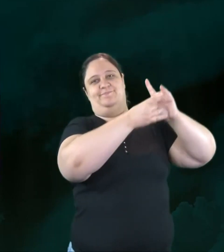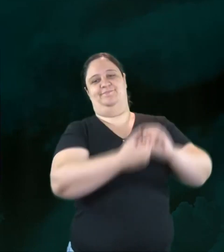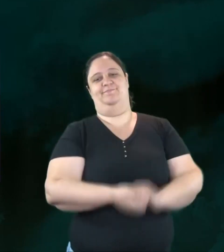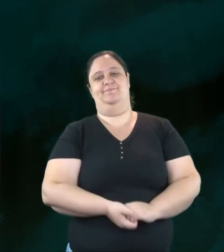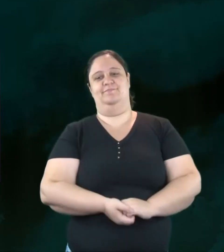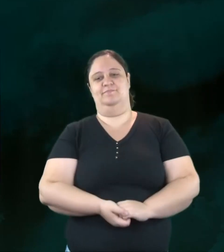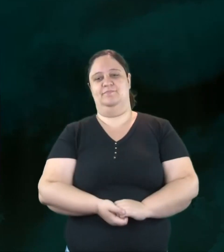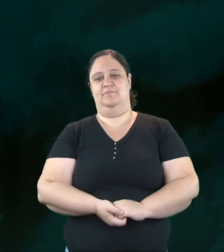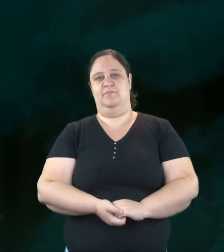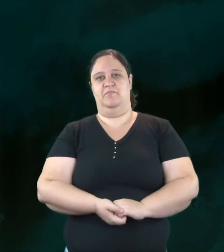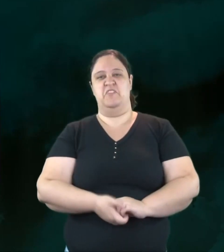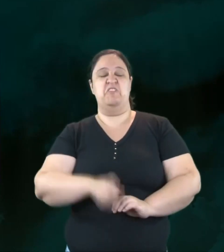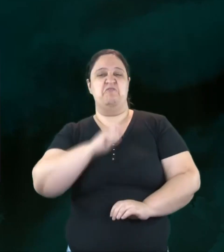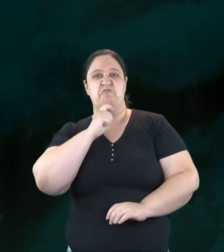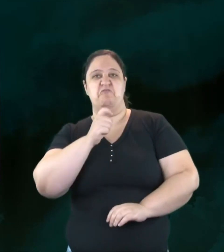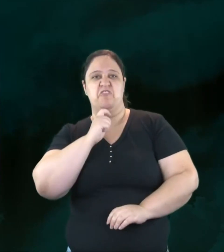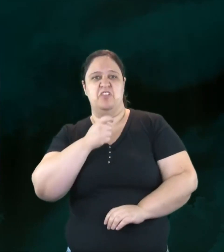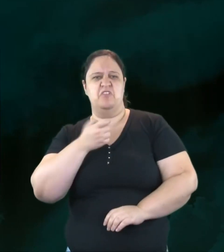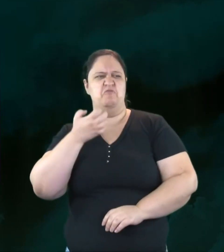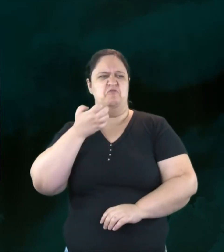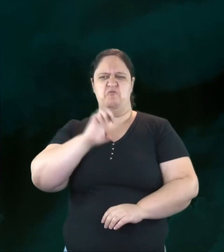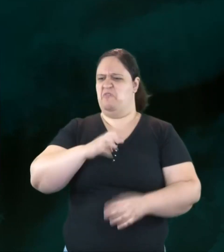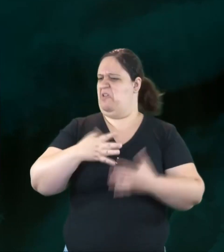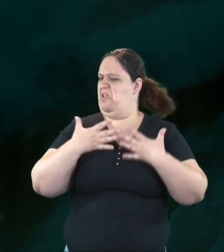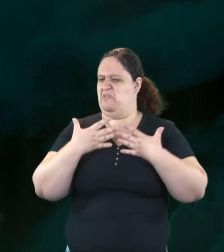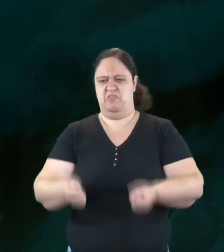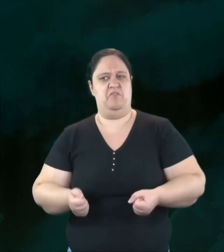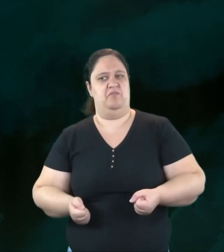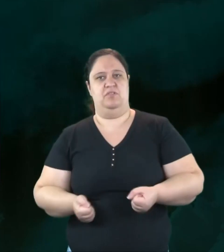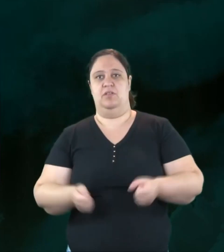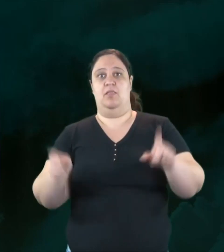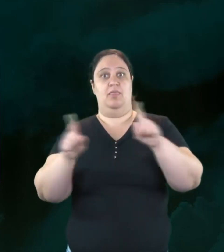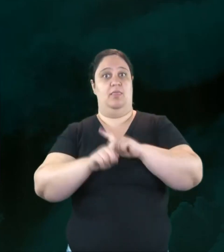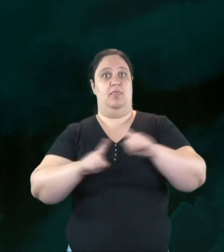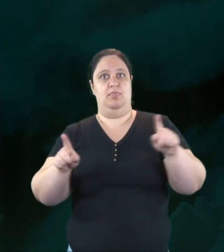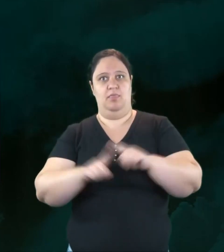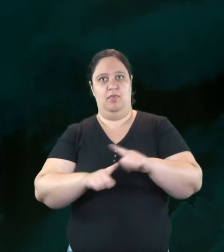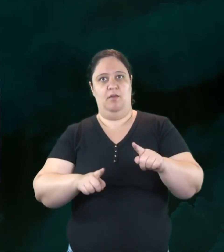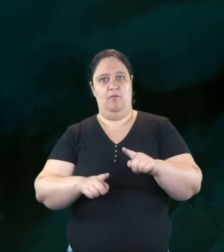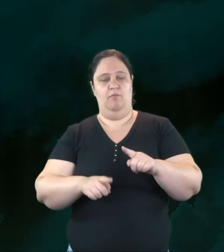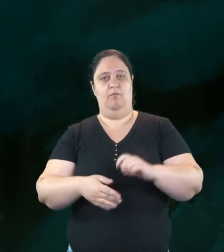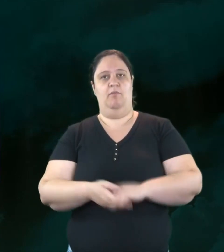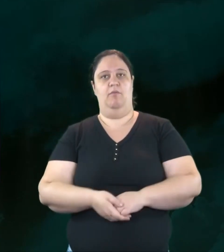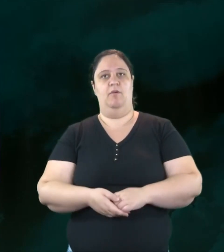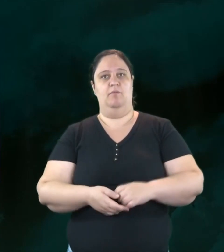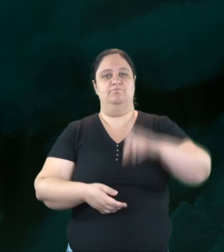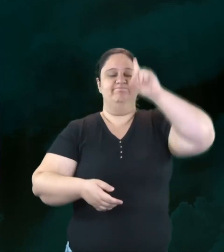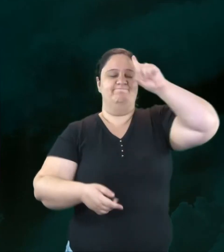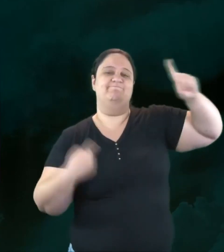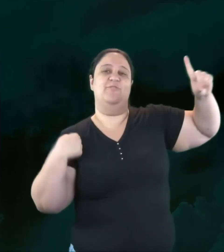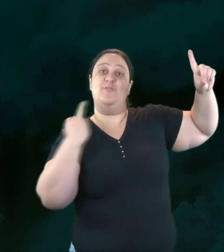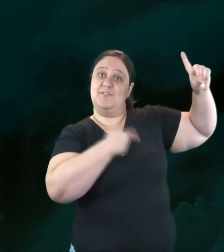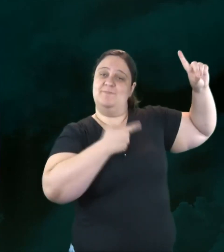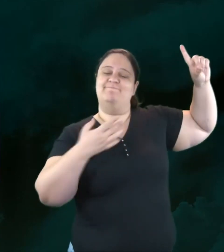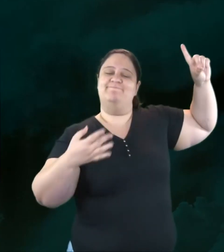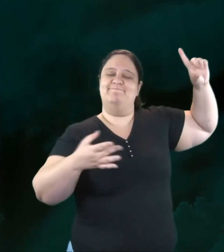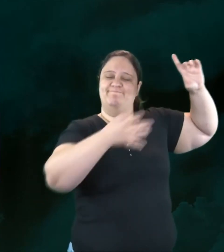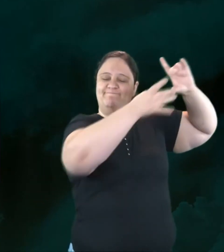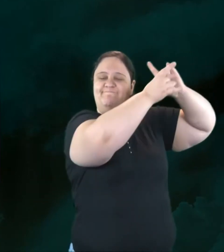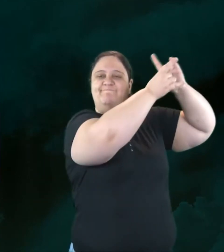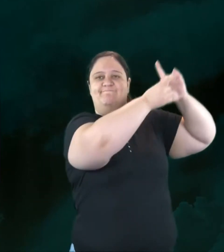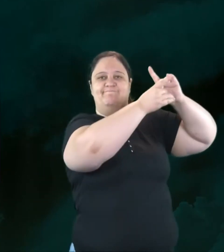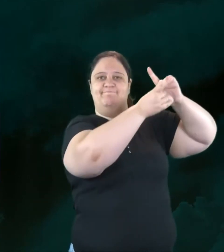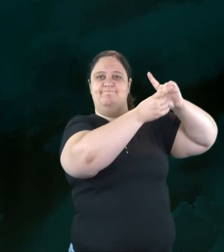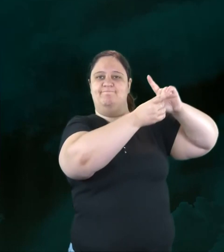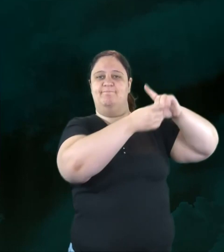adianta lutar, né, contra essa rebeldia toda, a sua maneira. Irmãos, a nossa luta é pela fé.